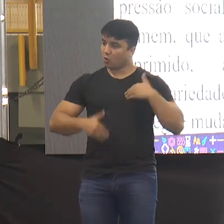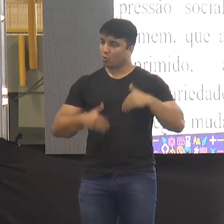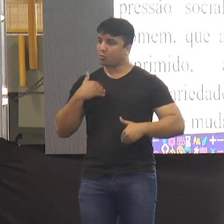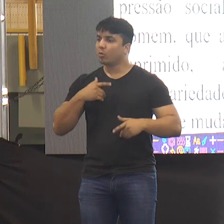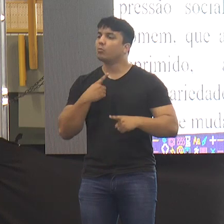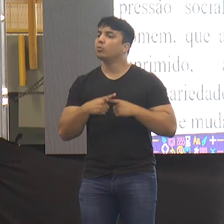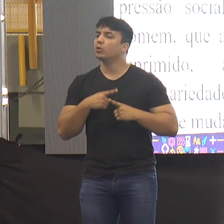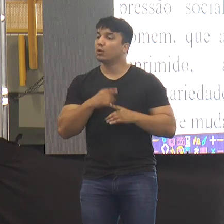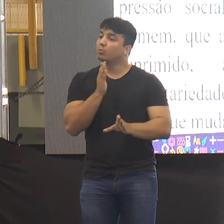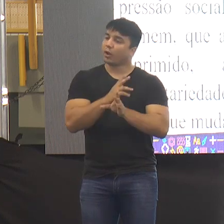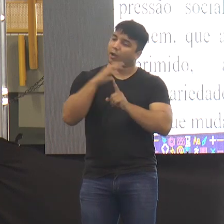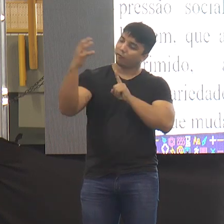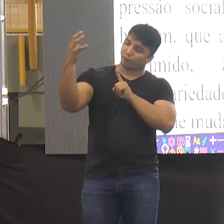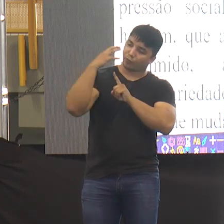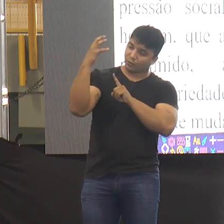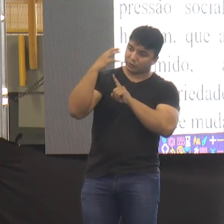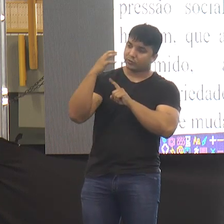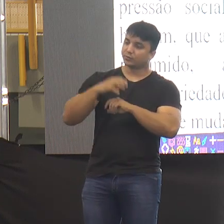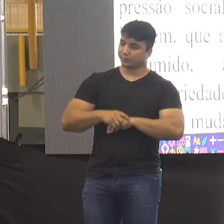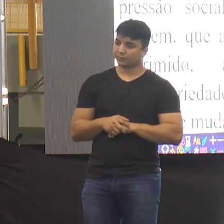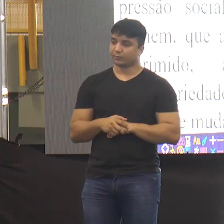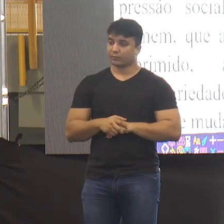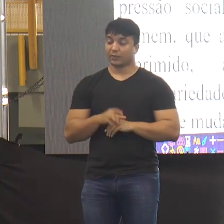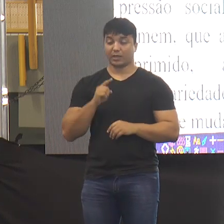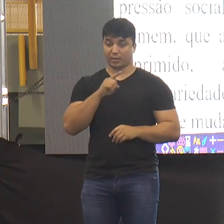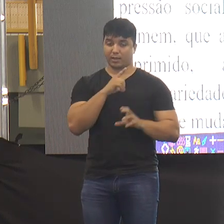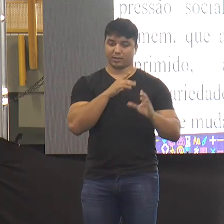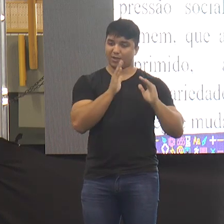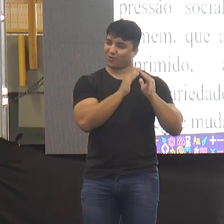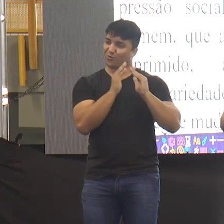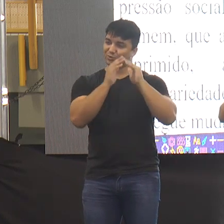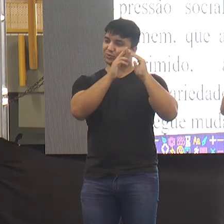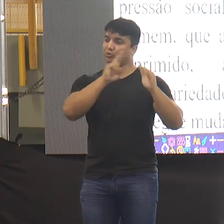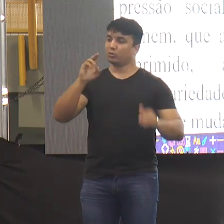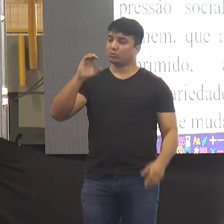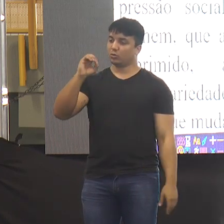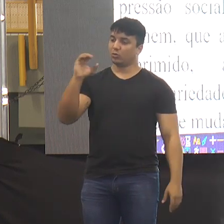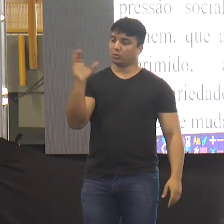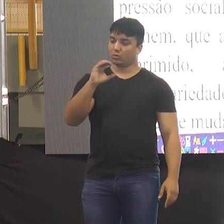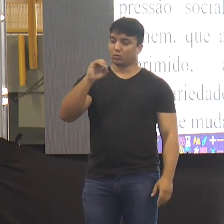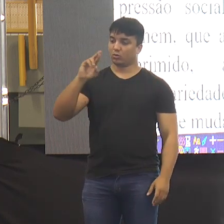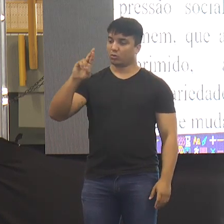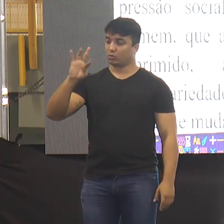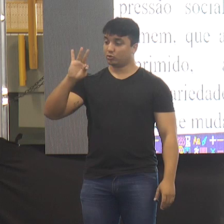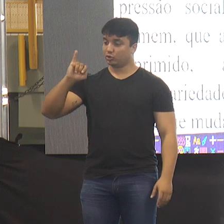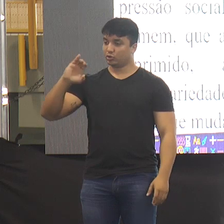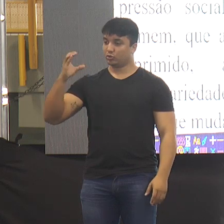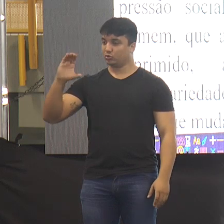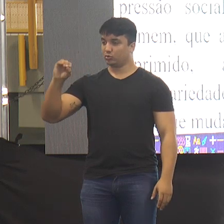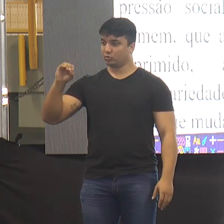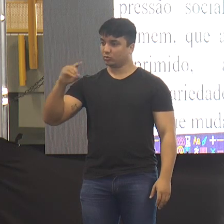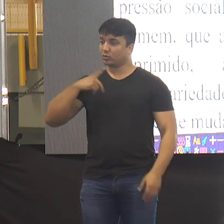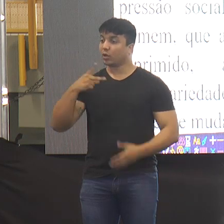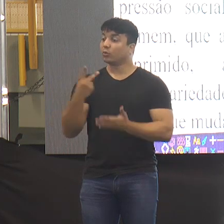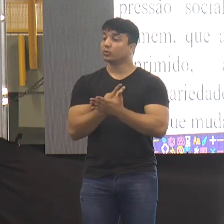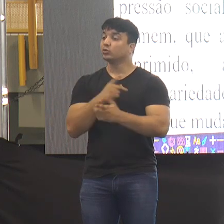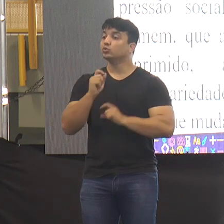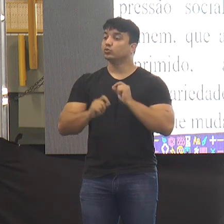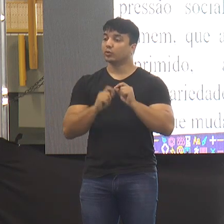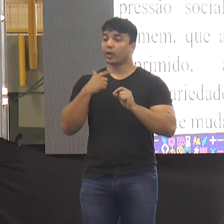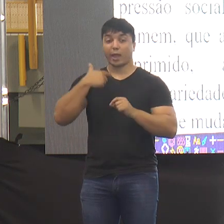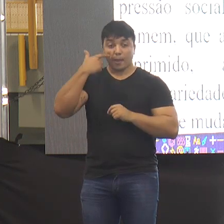Tudo por força do meio. Lá no Cortiço, ele cria personagens e situações